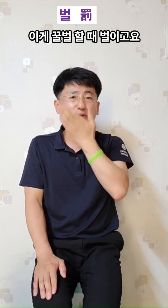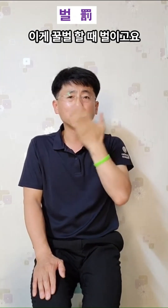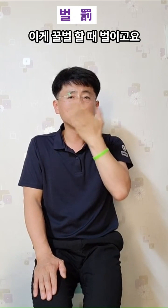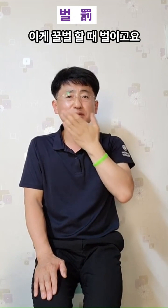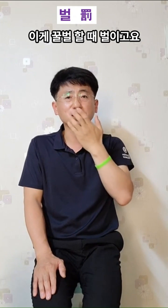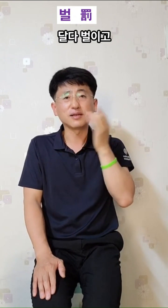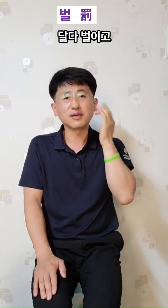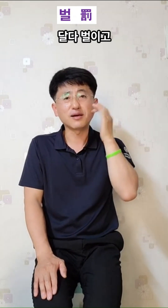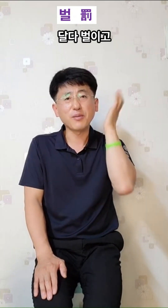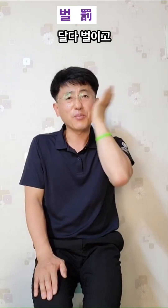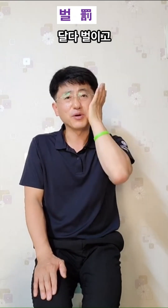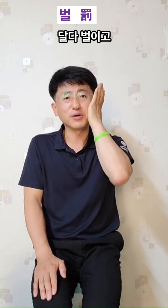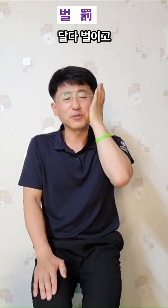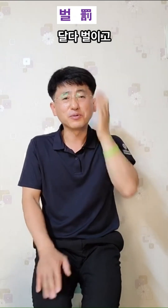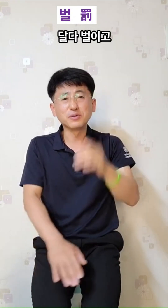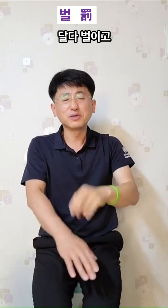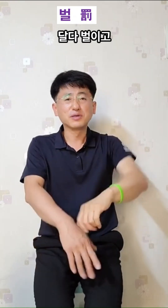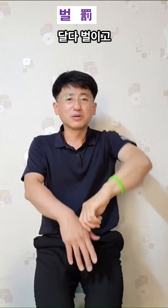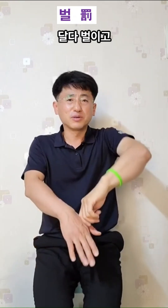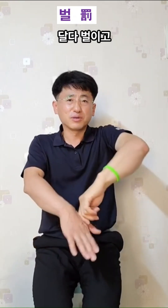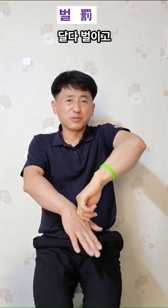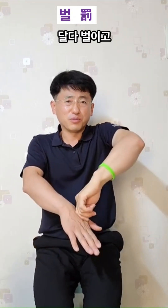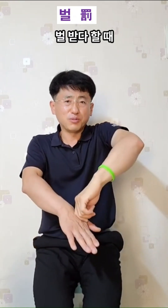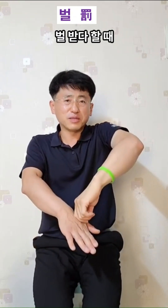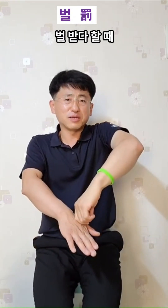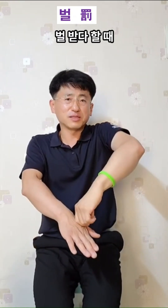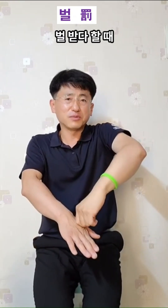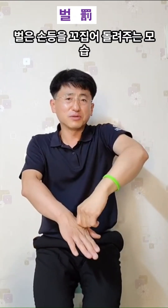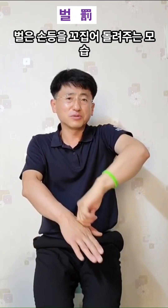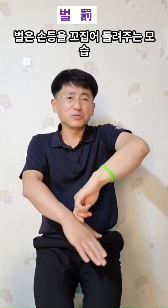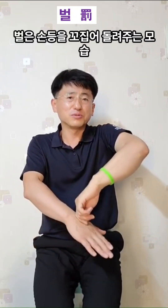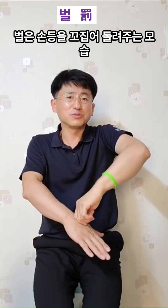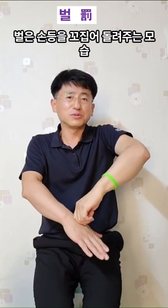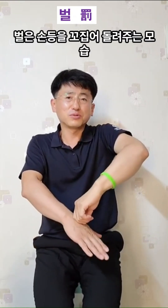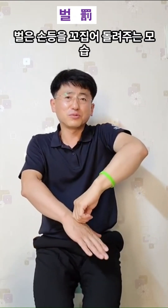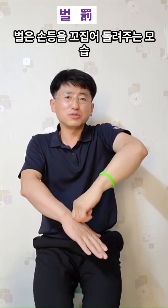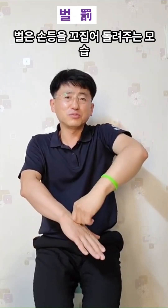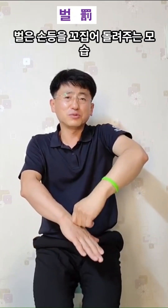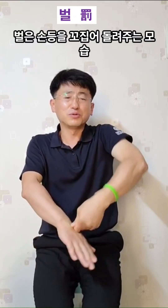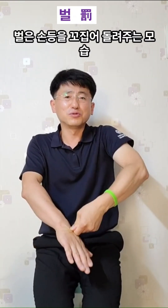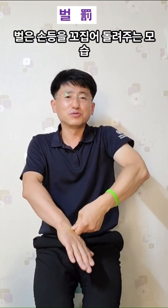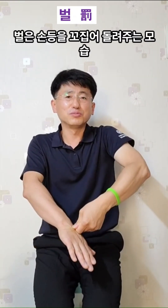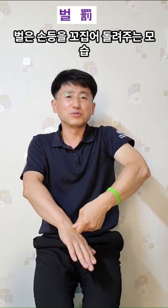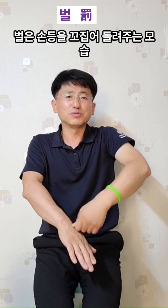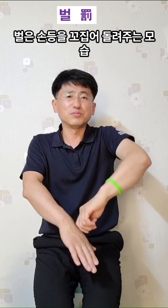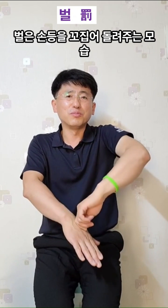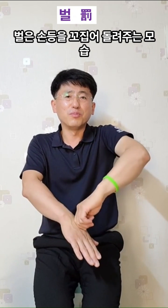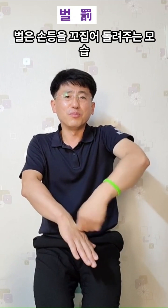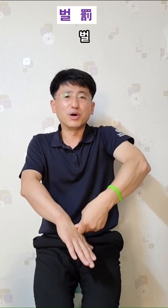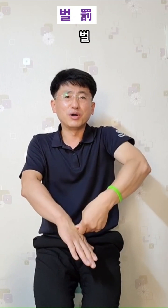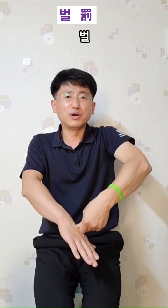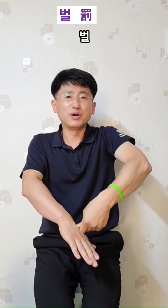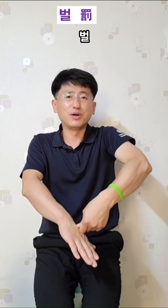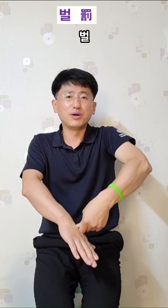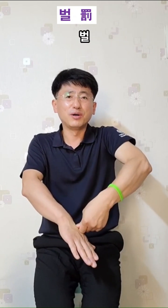벌이고요. 달다 벌이고, 벌받다 할 때 벌은 손등을 꼬집어 돌려주는 모습.